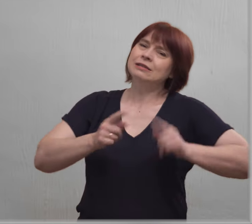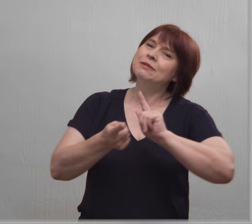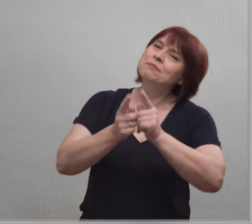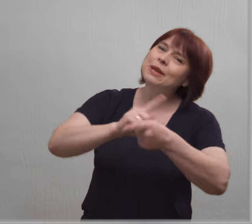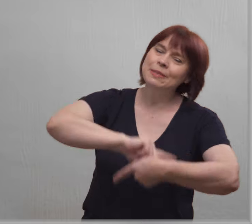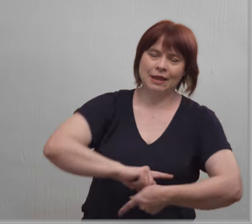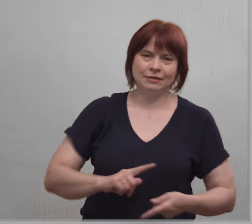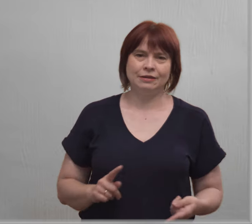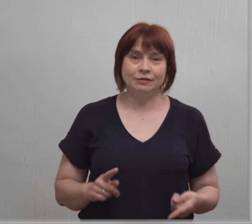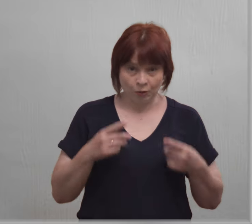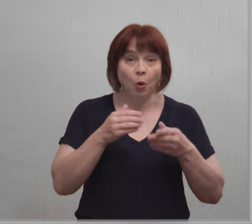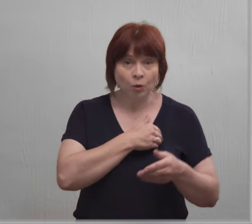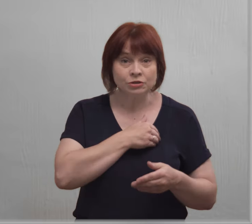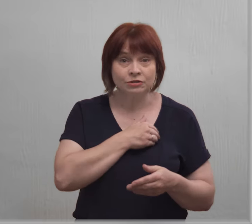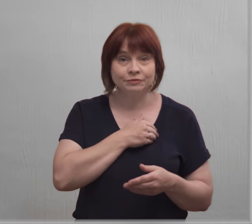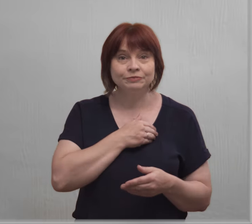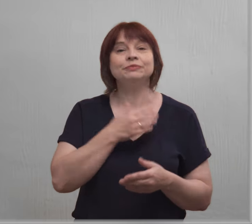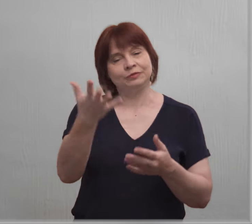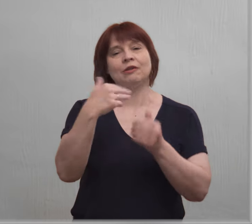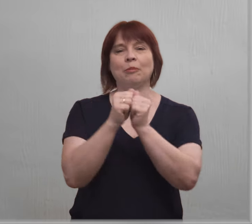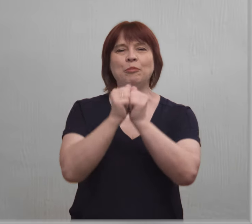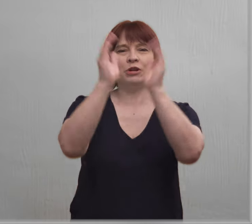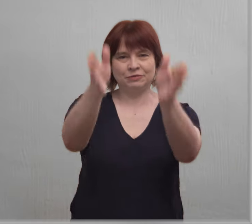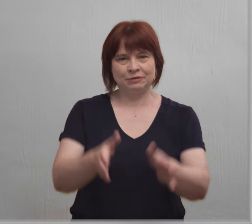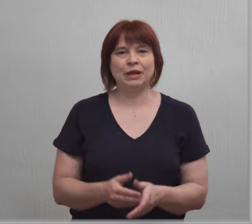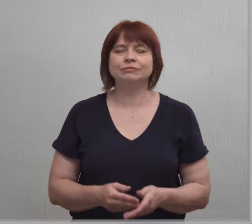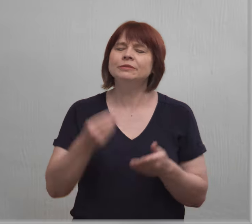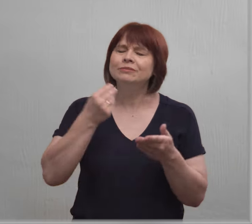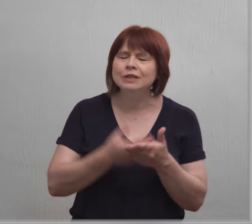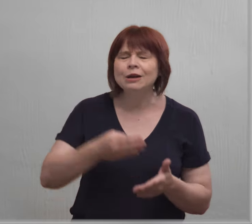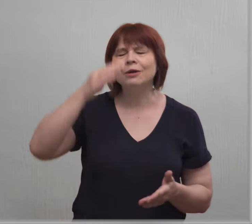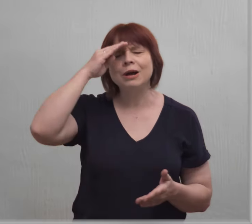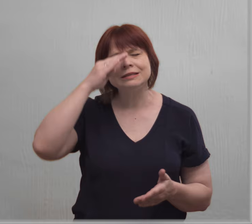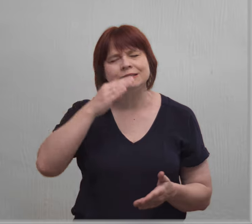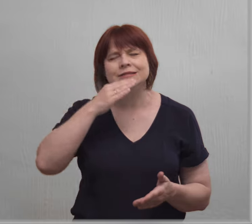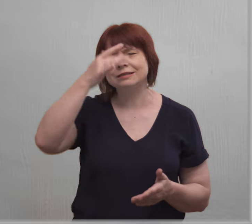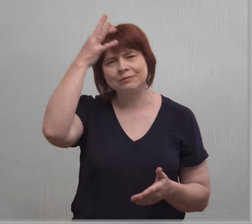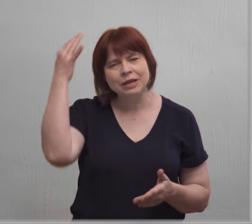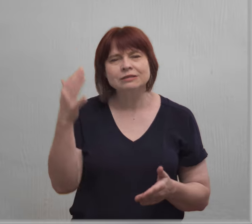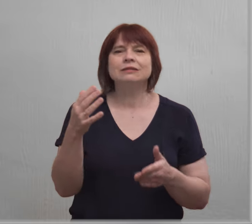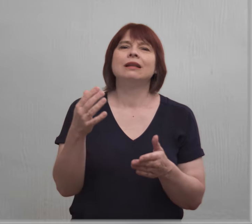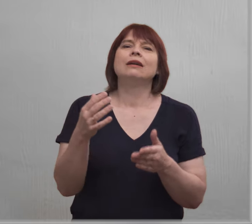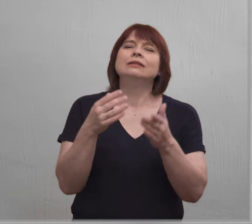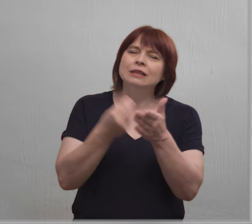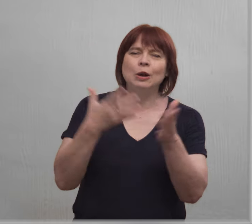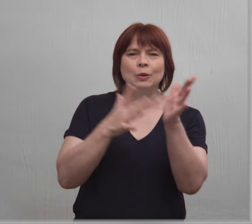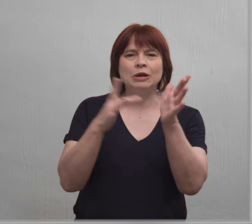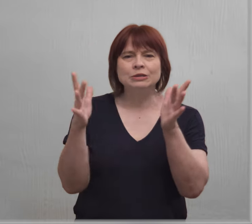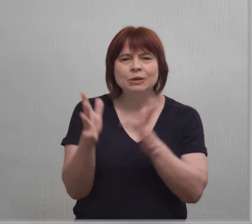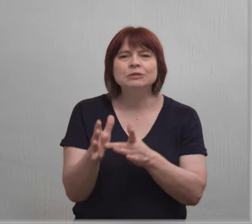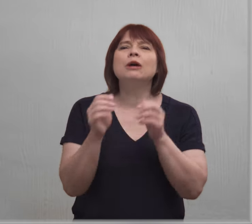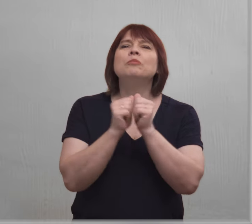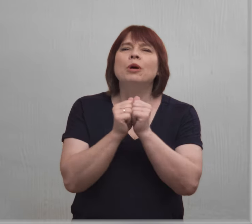моменте изменения своего. Дорогой Господь, я молюсь Тебе, Иисус, за брата и сестру, кто сегодня принял такое